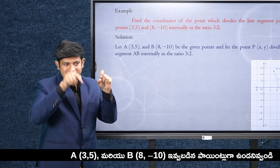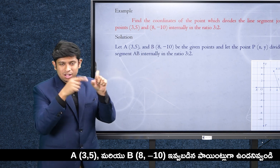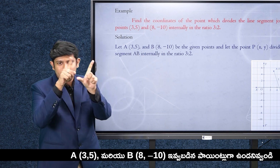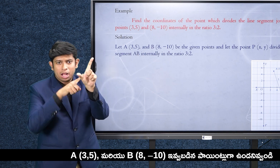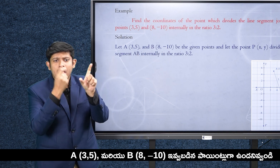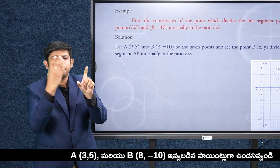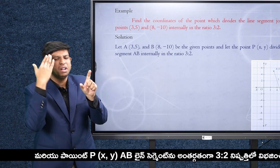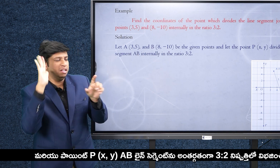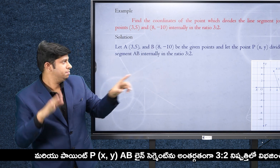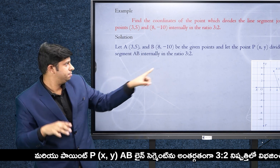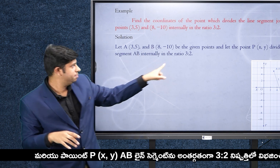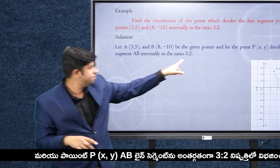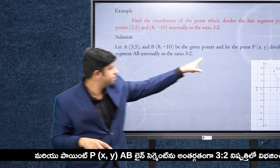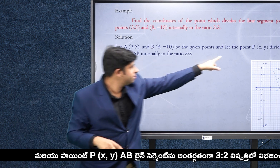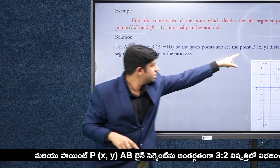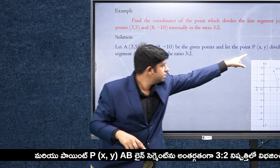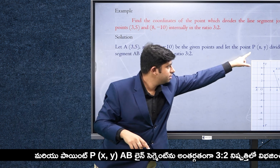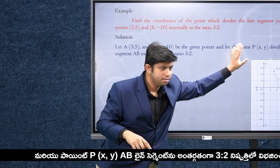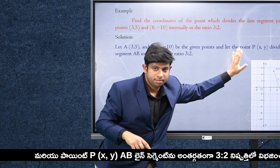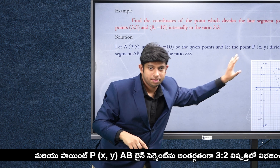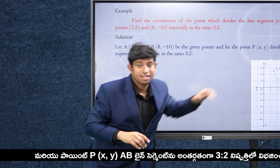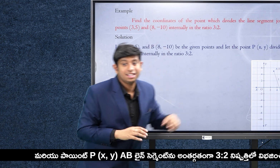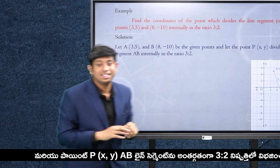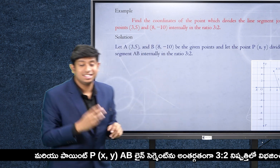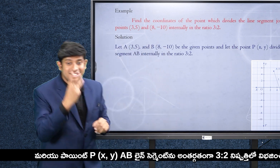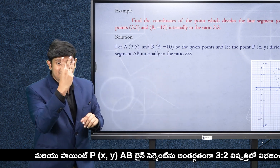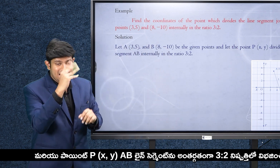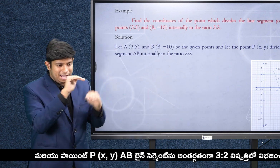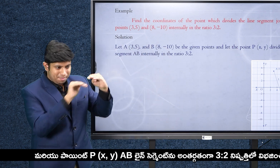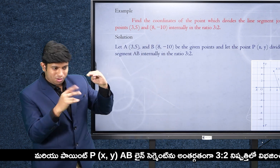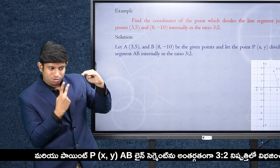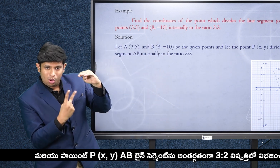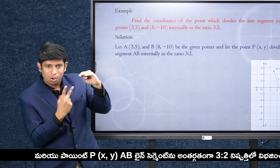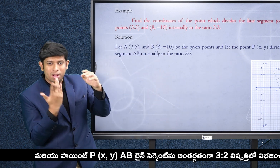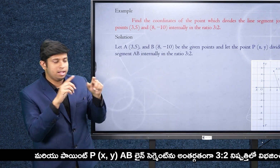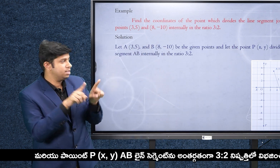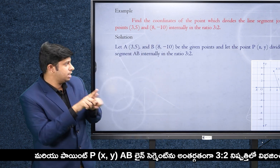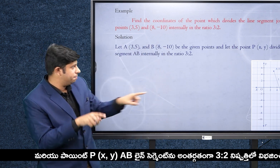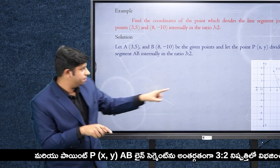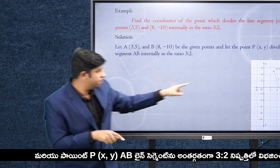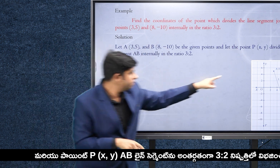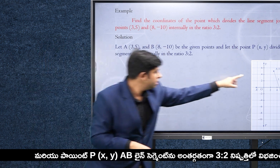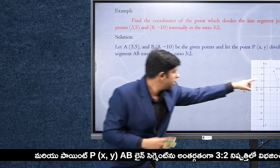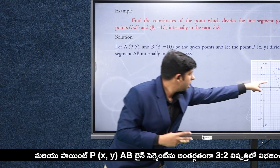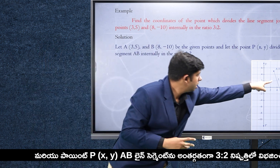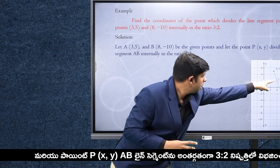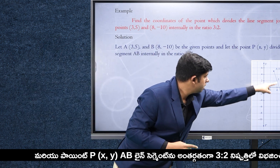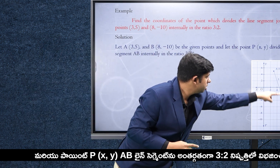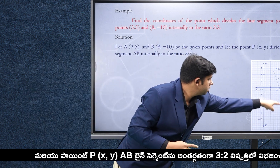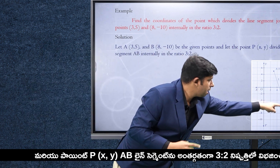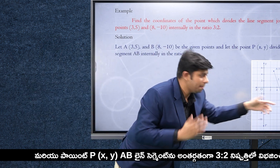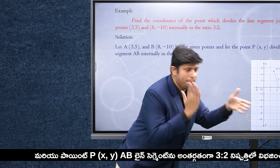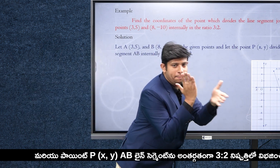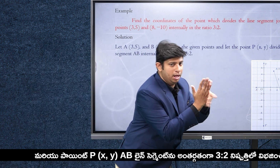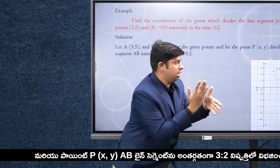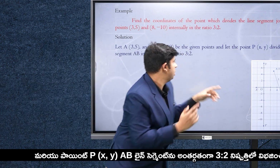ఉండనివ్వండి మరియు పాయింట్ పిక్స్ వై ఏ బి లైన్ సెగ్మెంట్ ను అంతర్గతంగా